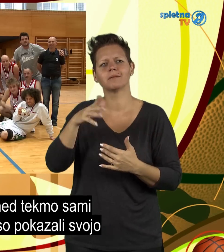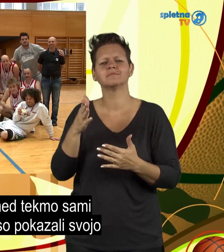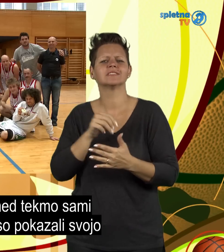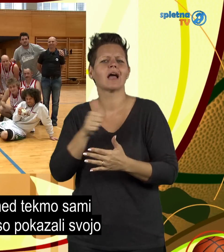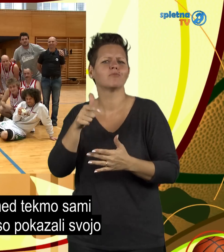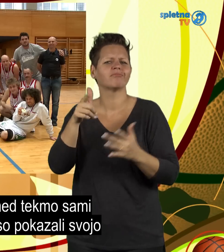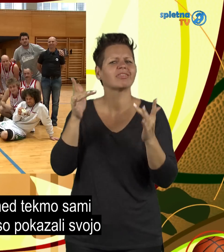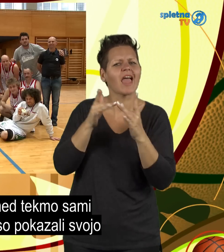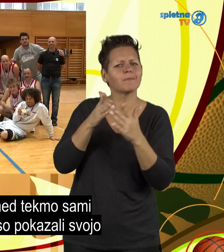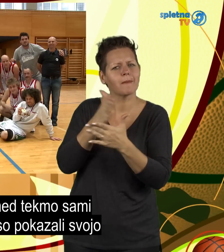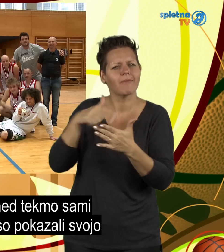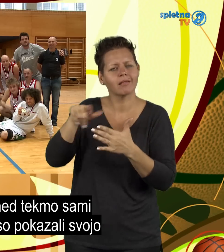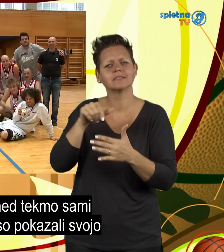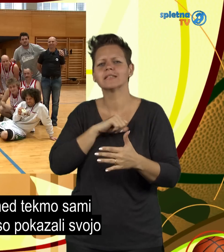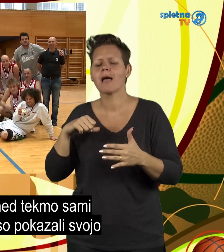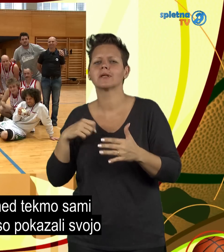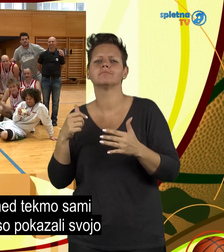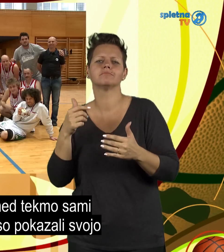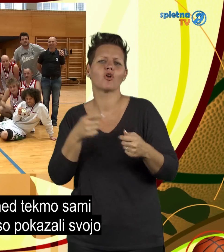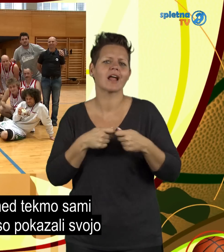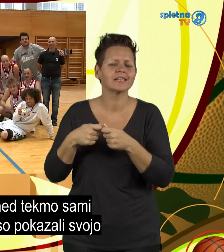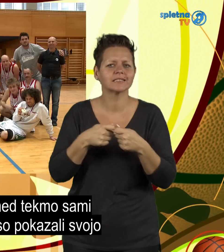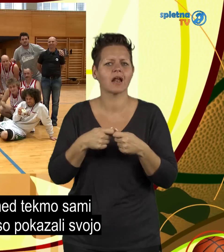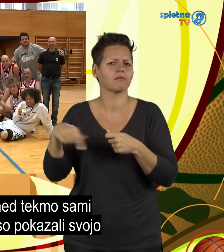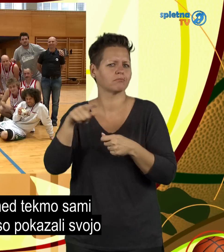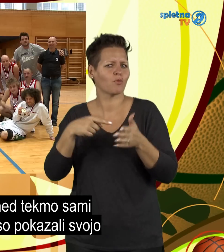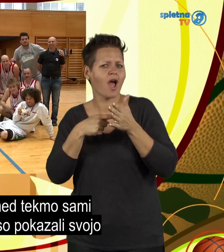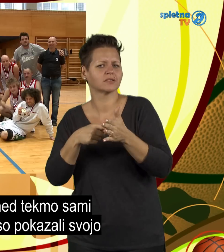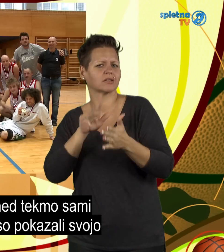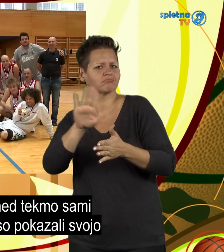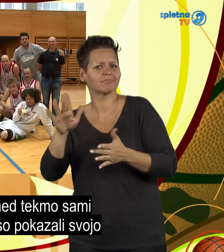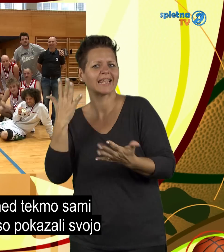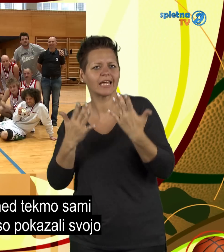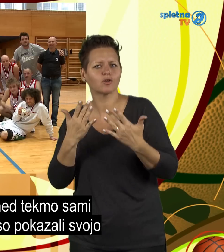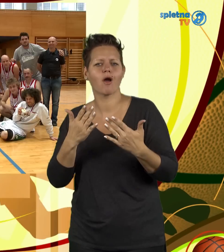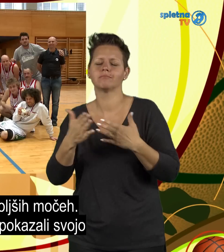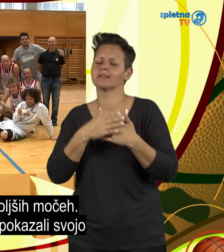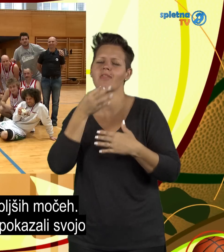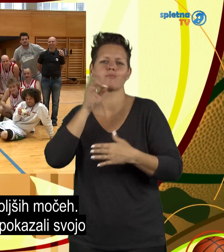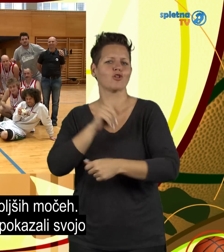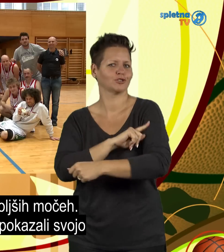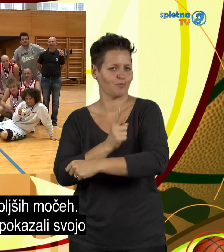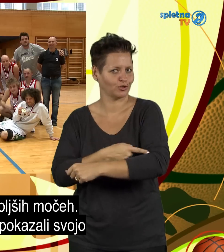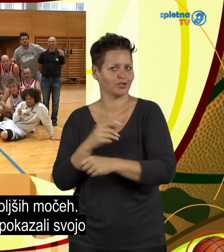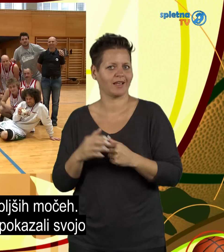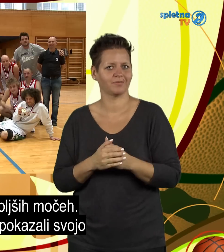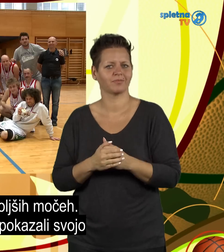Velenja. Igralci so se med tekmo sami organizirali, ko so pokazali svojo igro pri najboljših močeh.